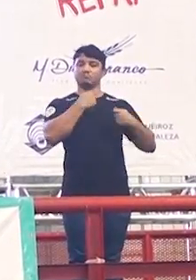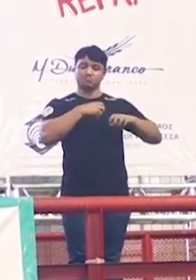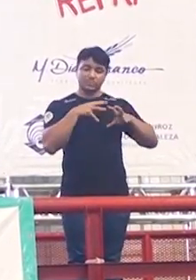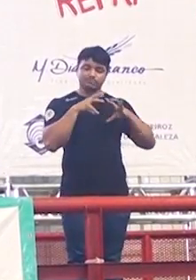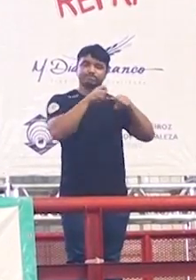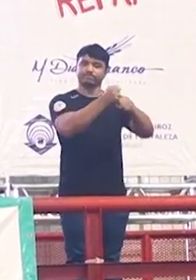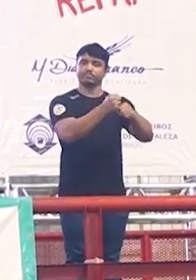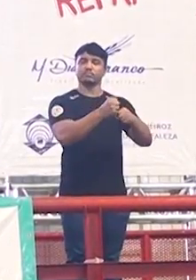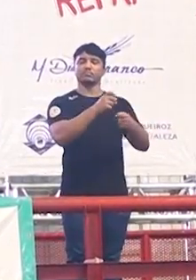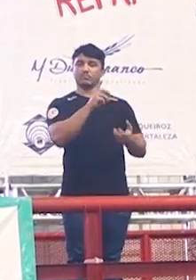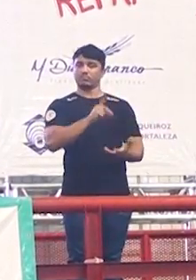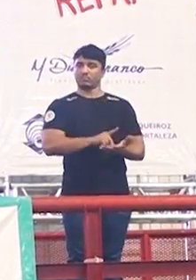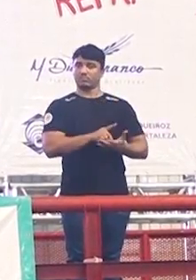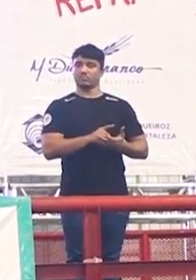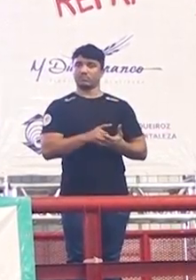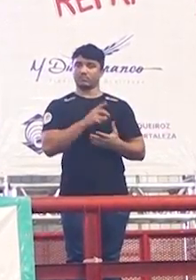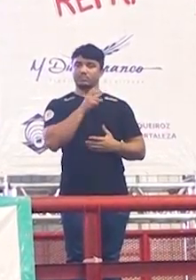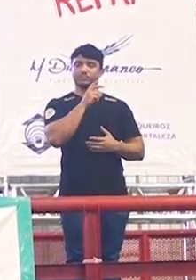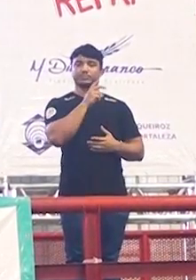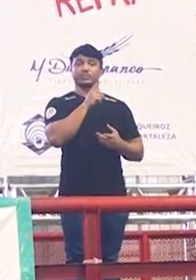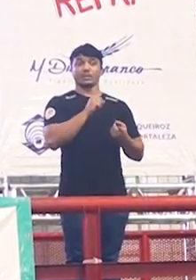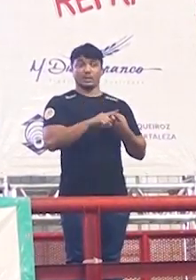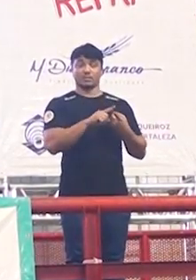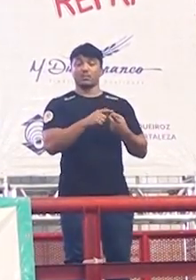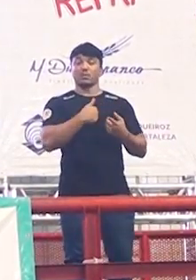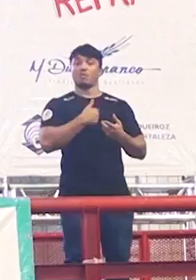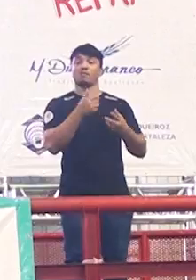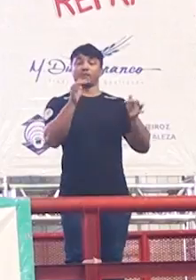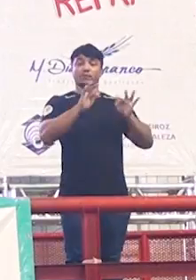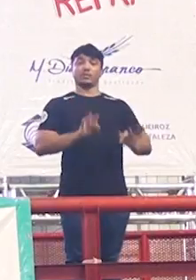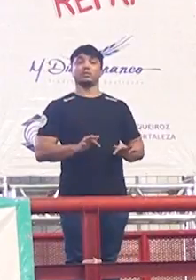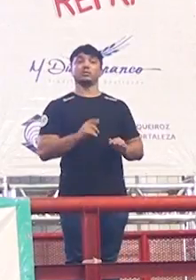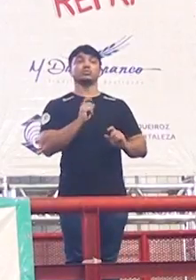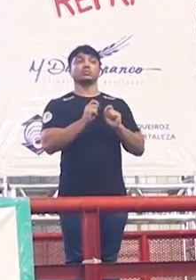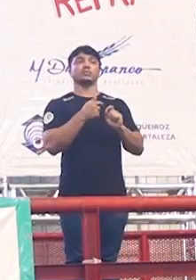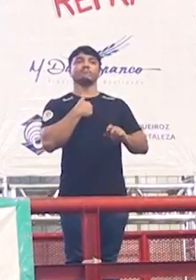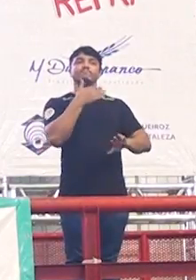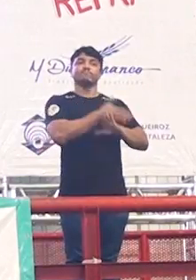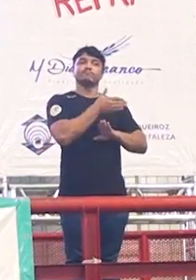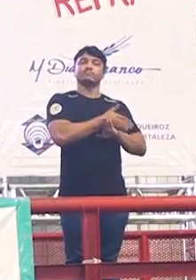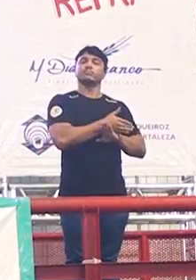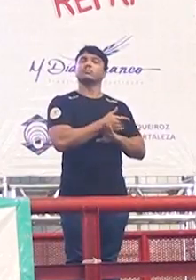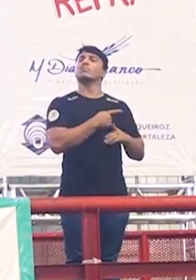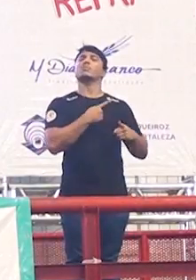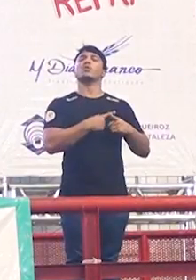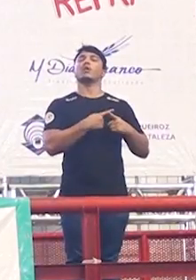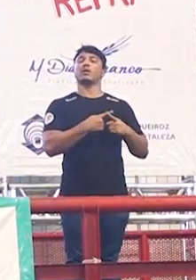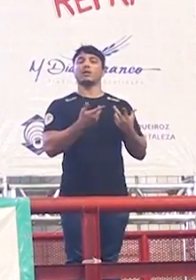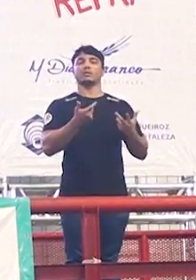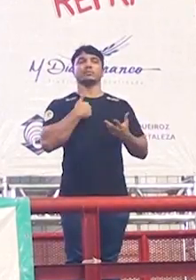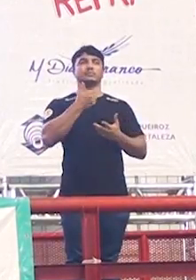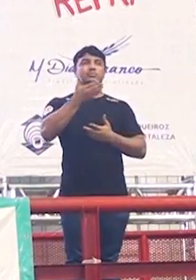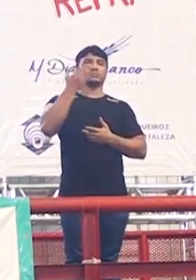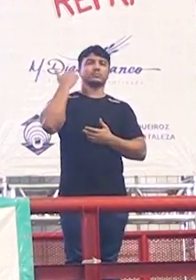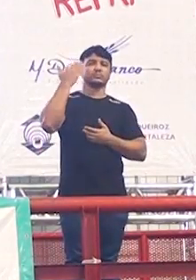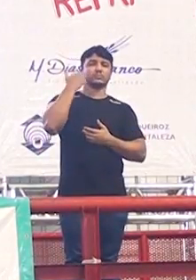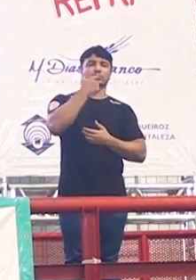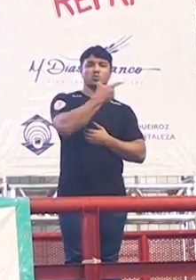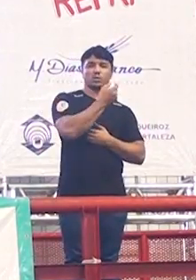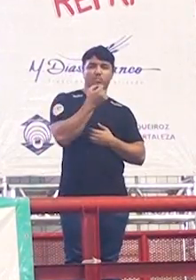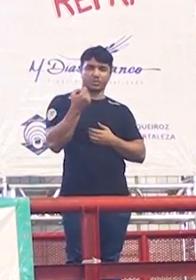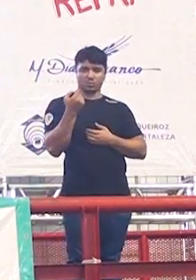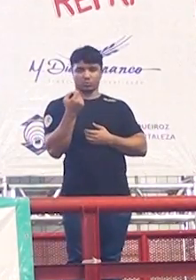com unhas e dentes. Eu fico também muito feliz de participar desse projeto, porque no comecinho dos anos